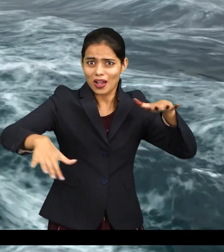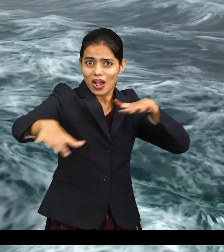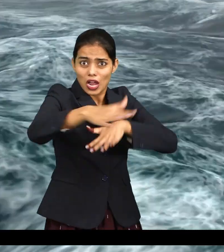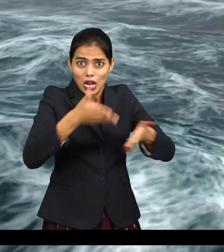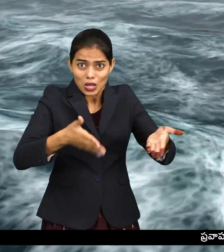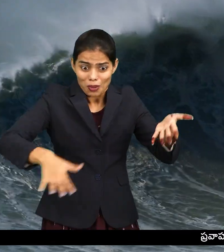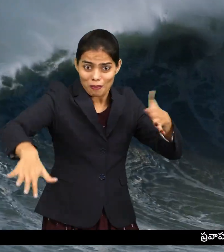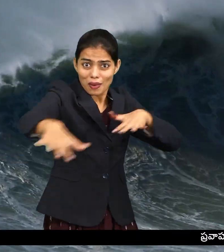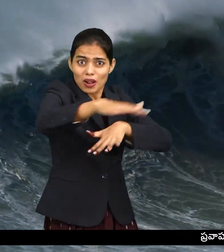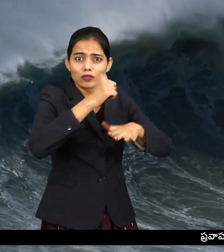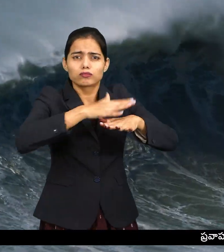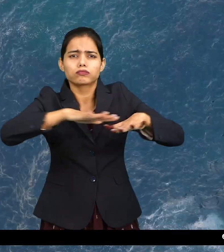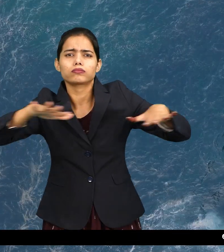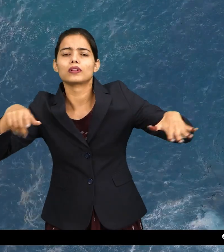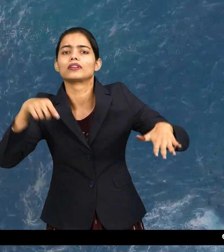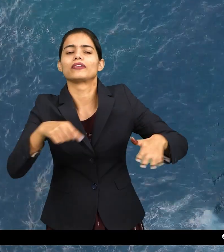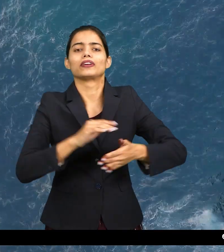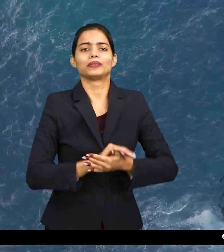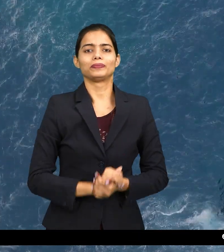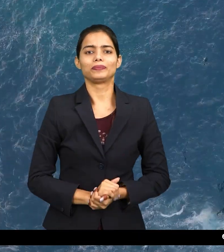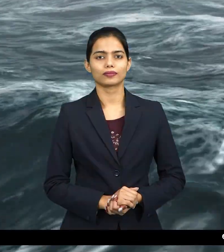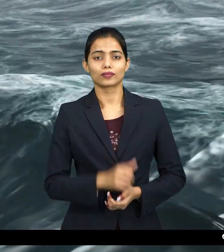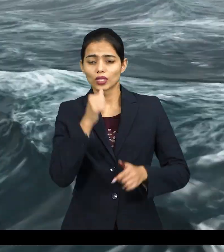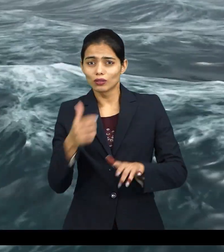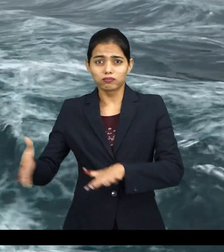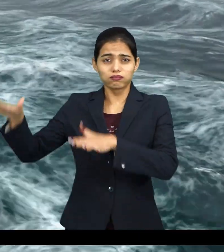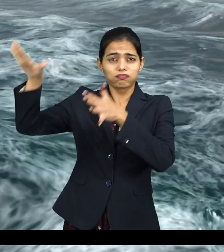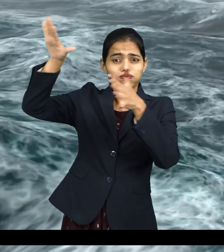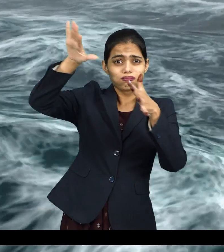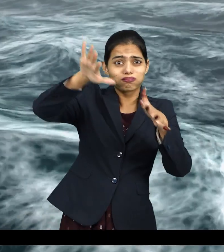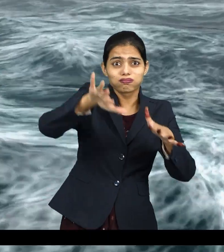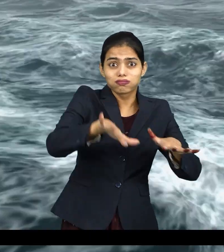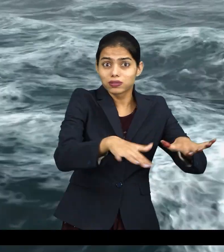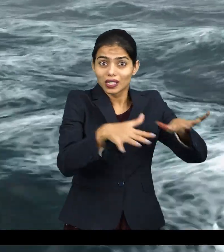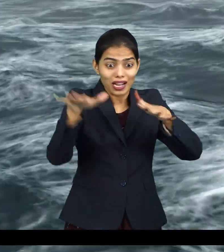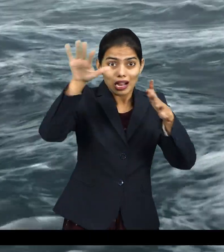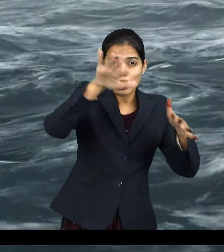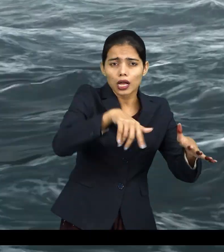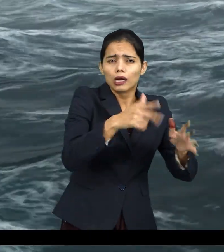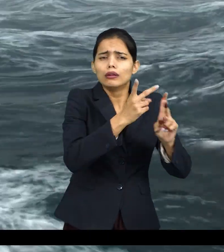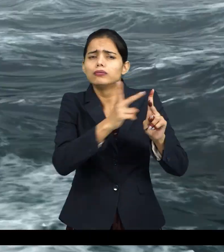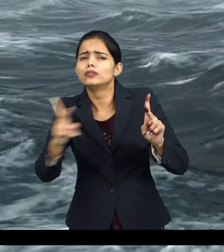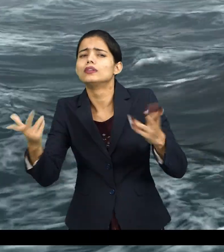ఏమిటంటే అలలు, ప్రవాహాలు, ఆటుపోట్లు. అలలు